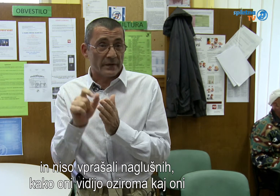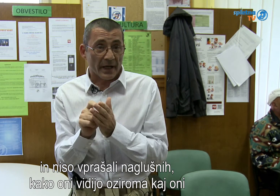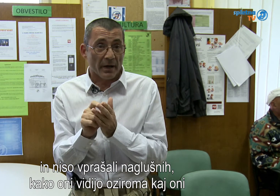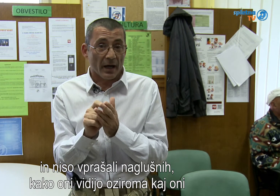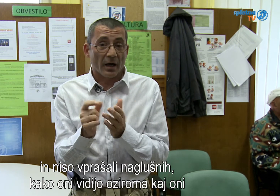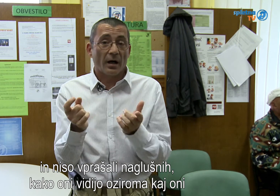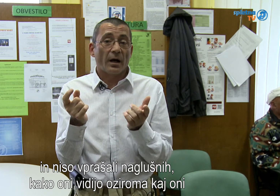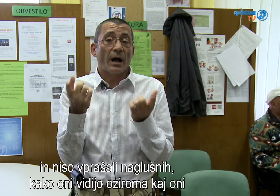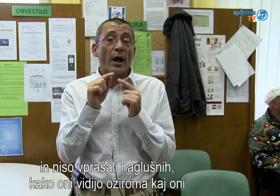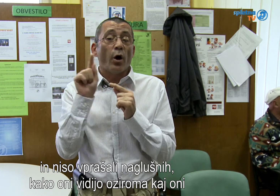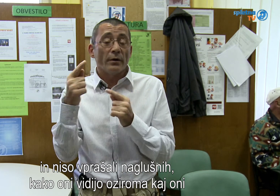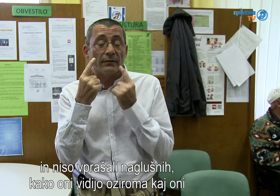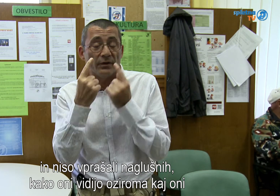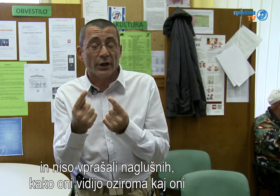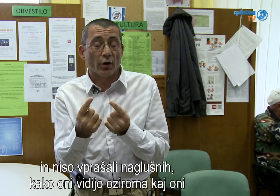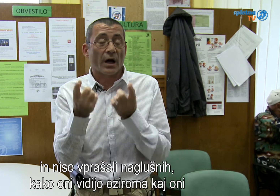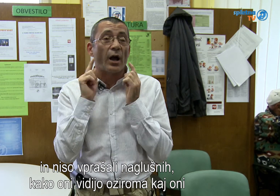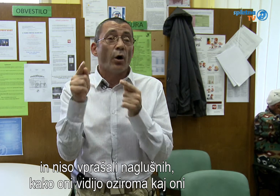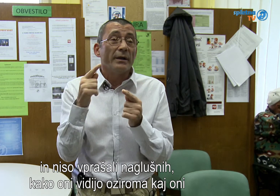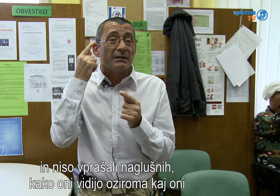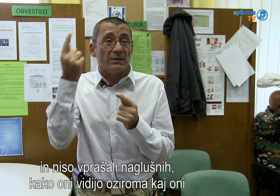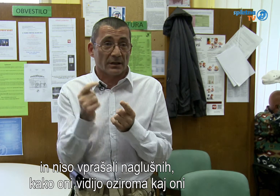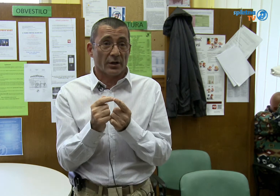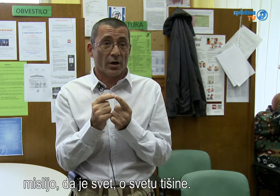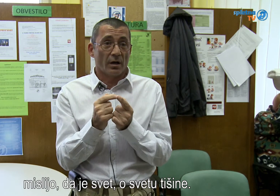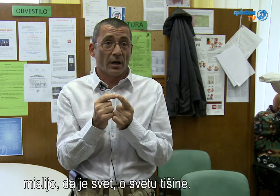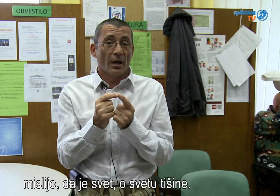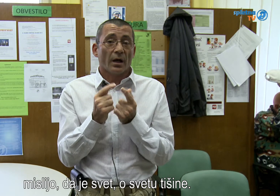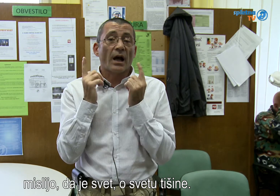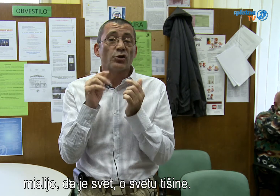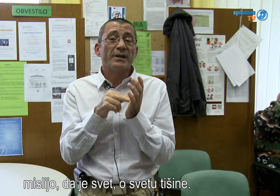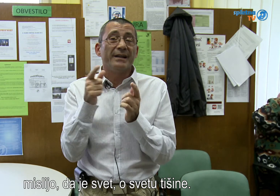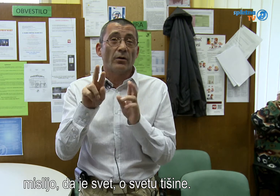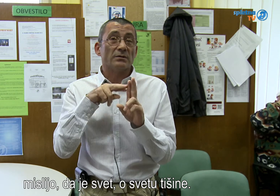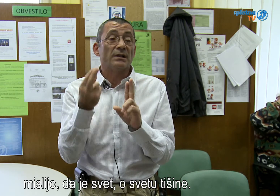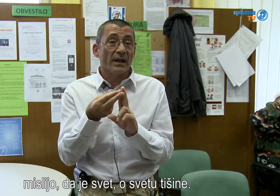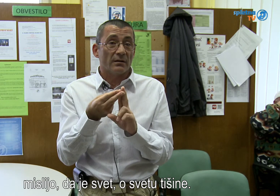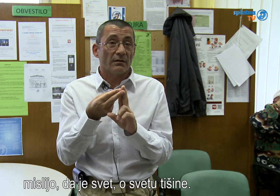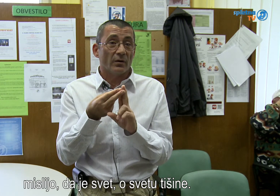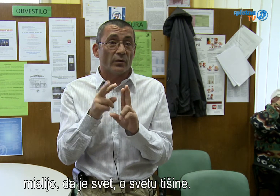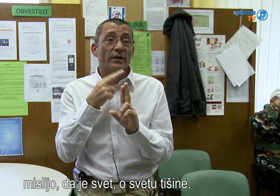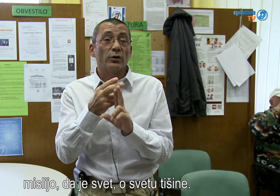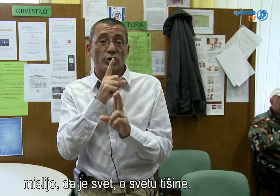osebe, kaj oni vidijo, kaj oni mislijo, kakšen je njihov svet v svetu